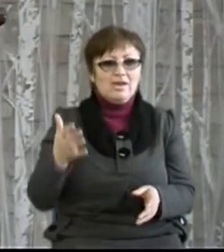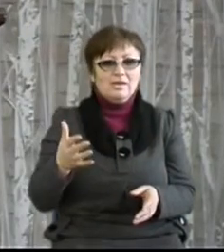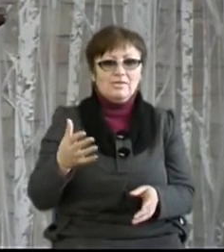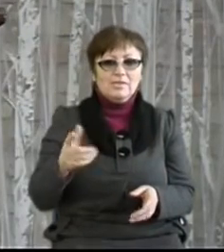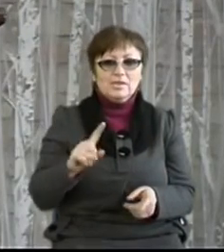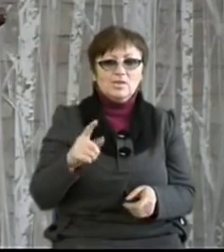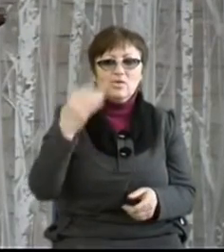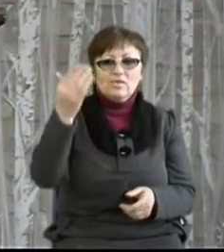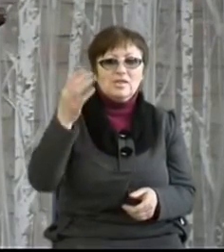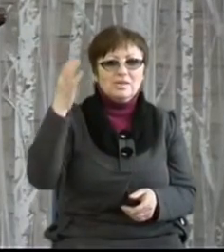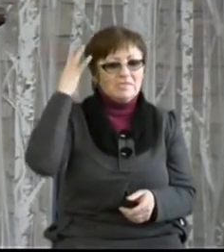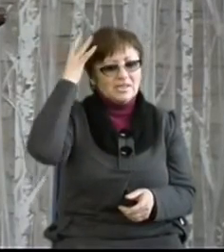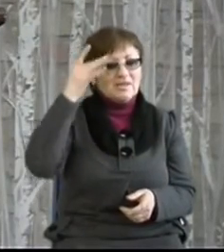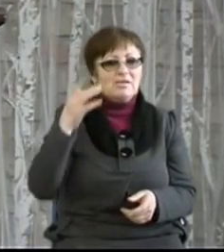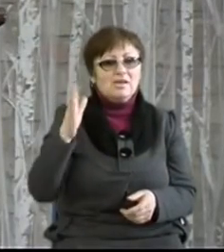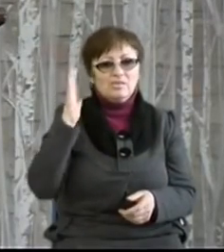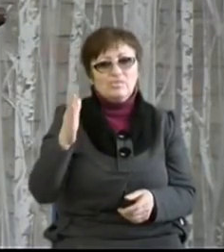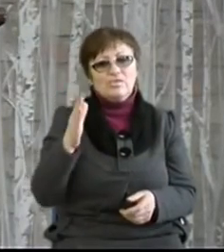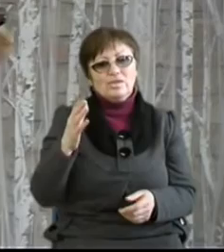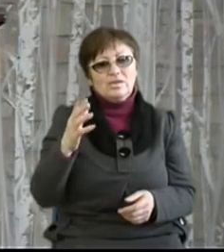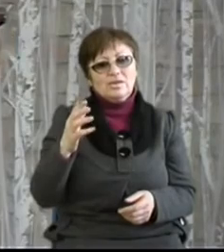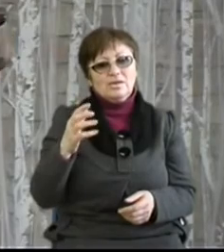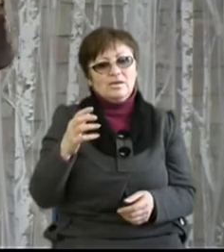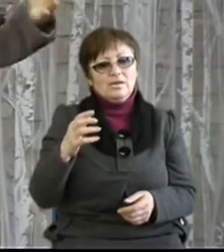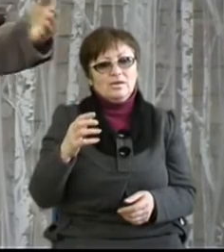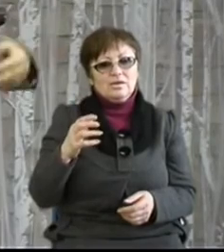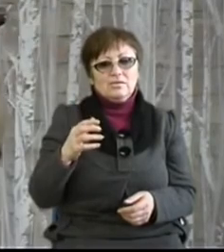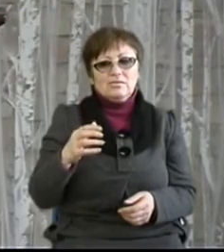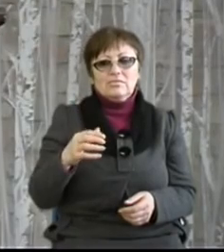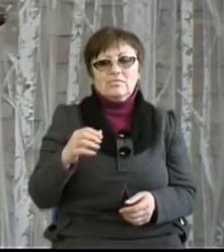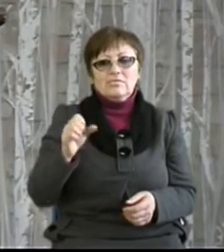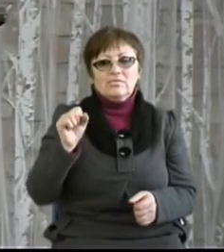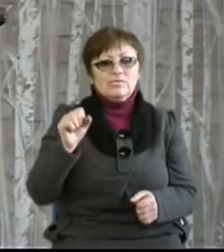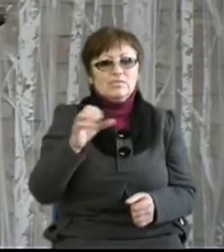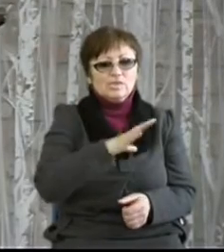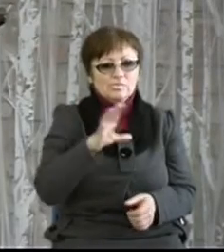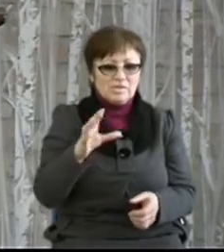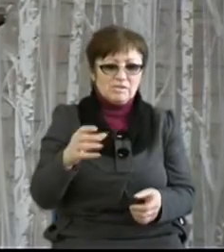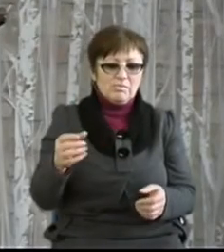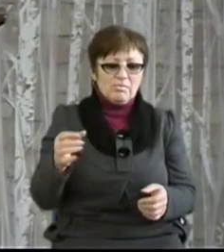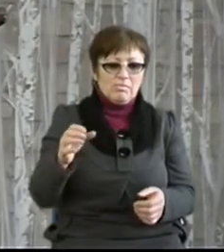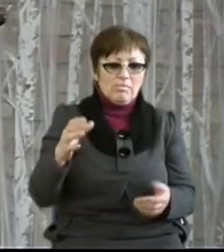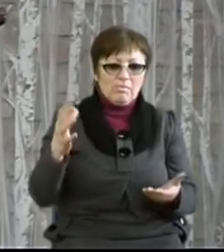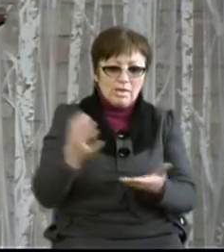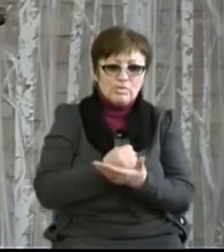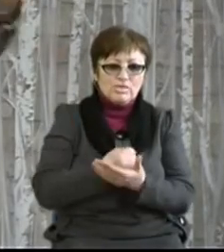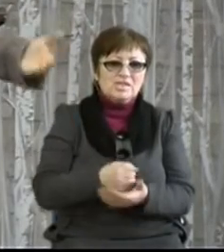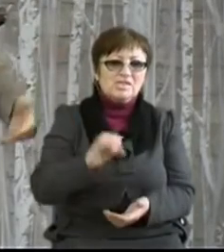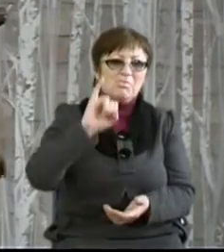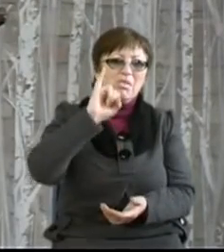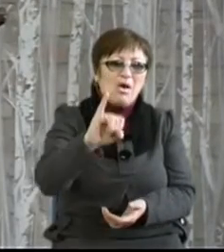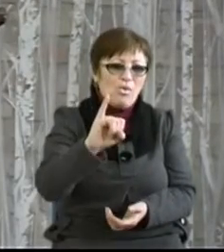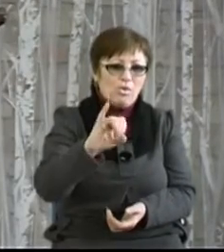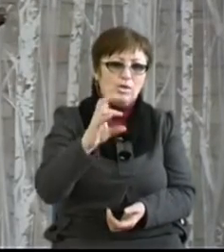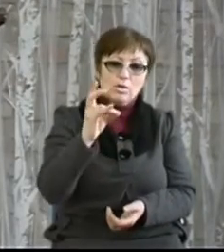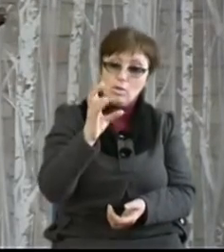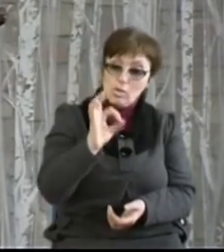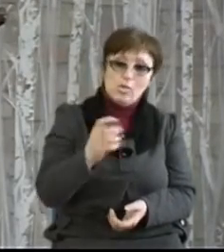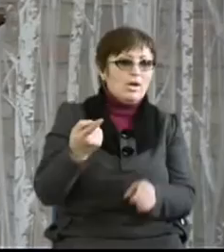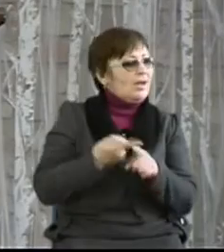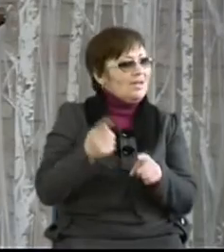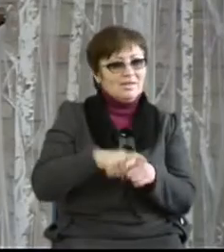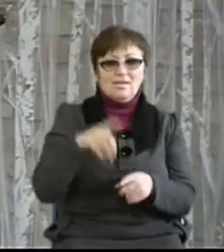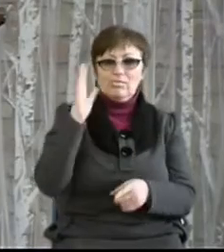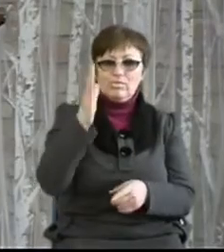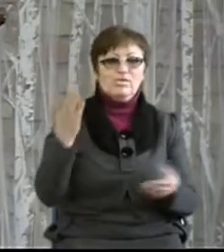то, что вы себе представляете, оно будет казаться вам негативным, то я хочу вам сказать, это будет благословением для вас, потому что Бог